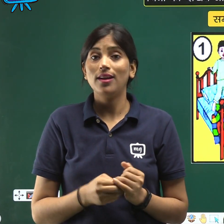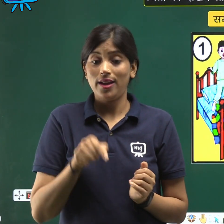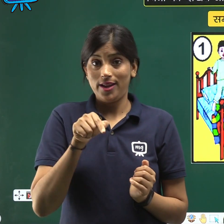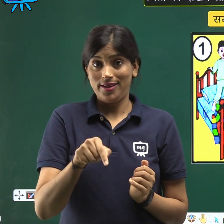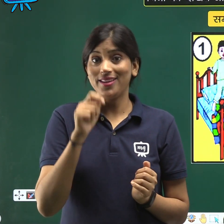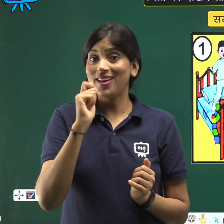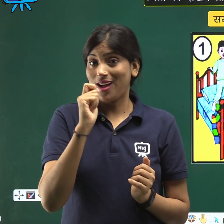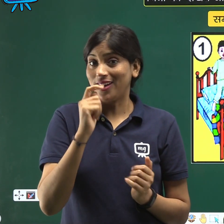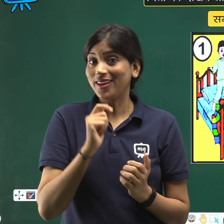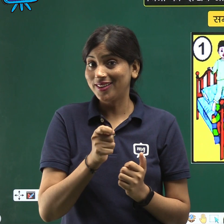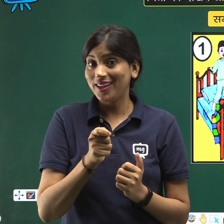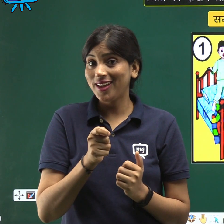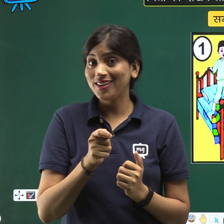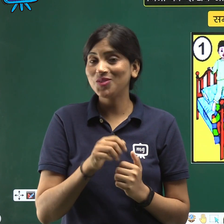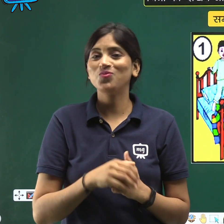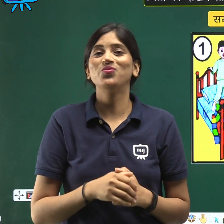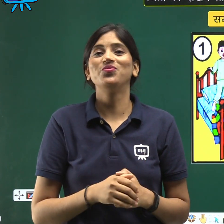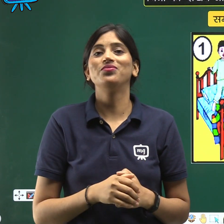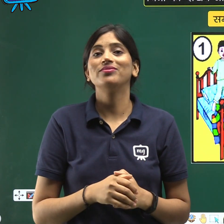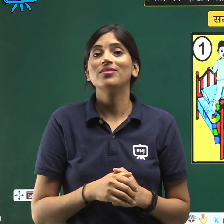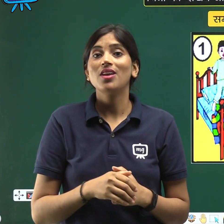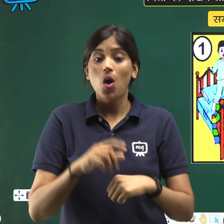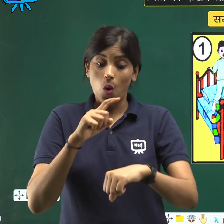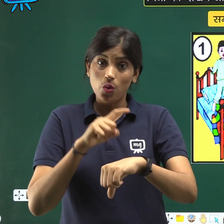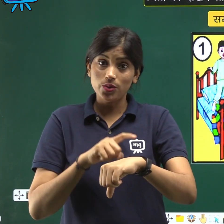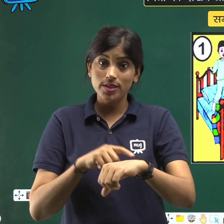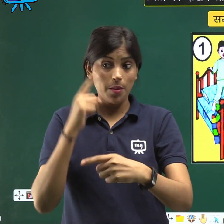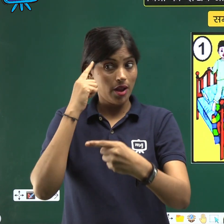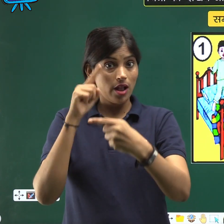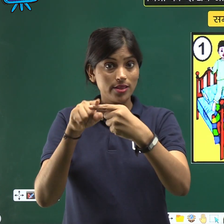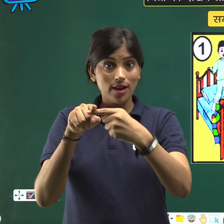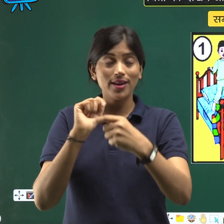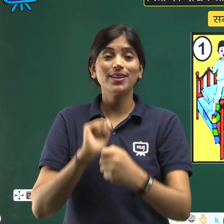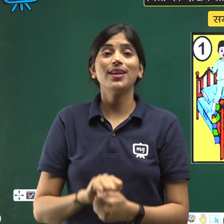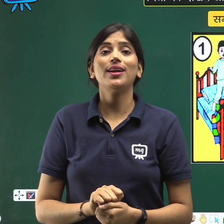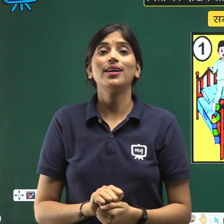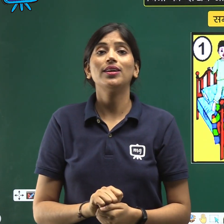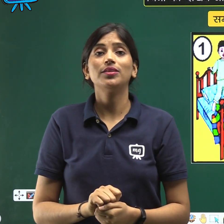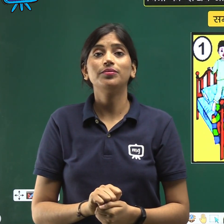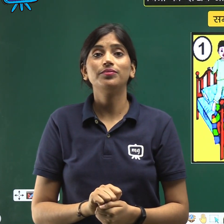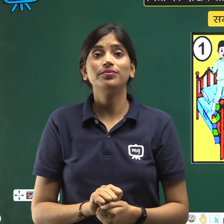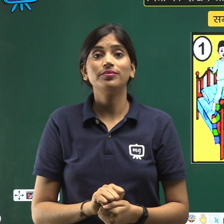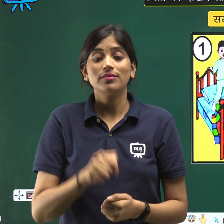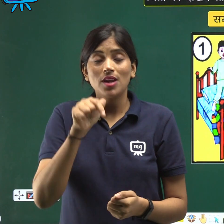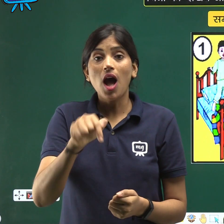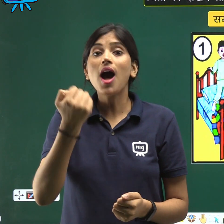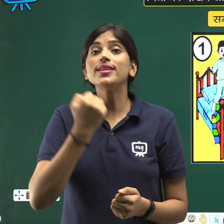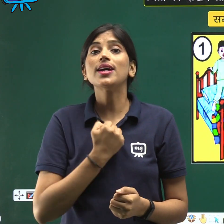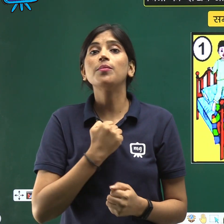कार्य करते हैं और समय का ध्यान रखते हैं। आज